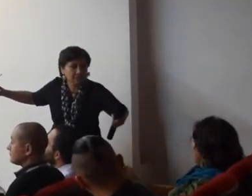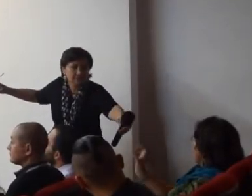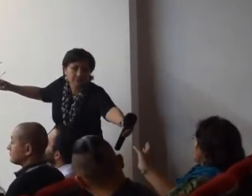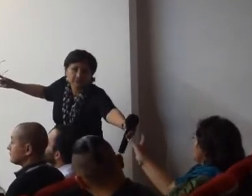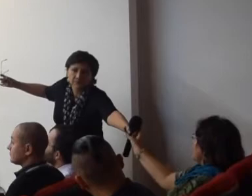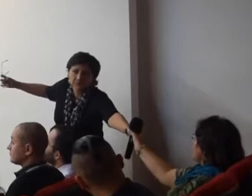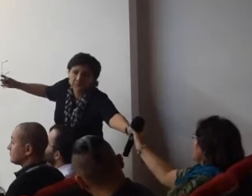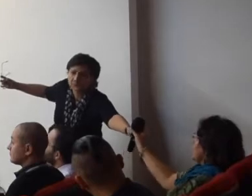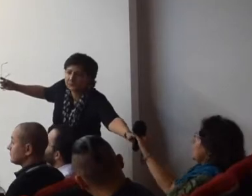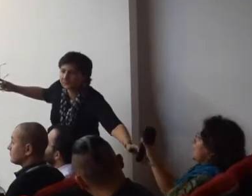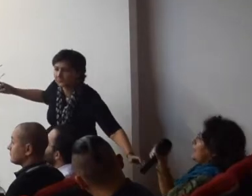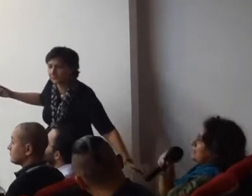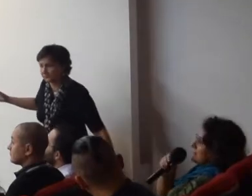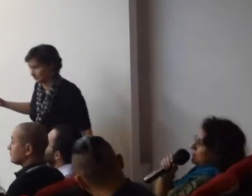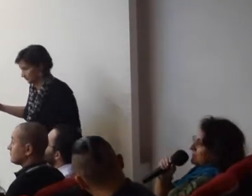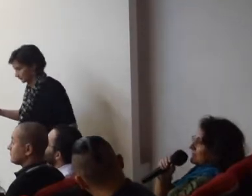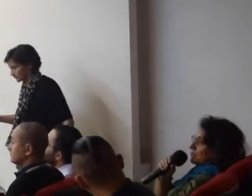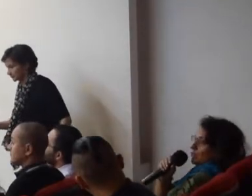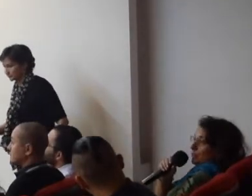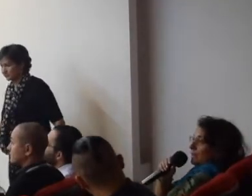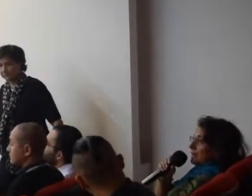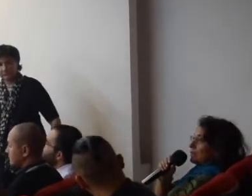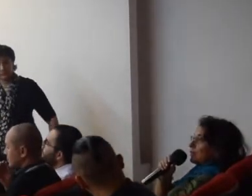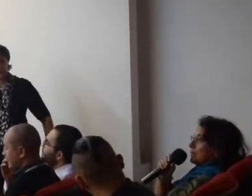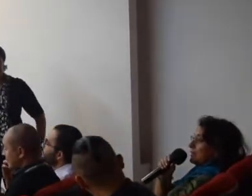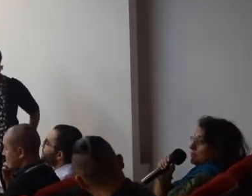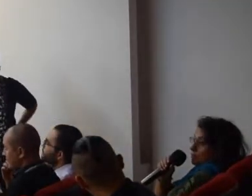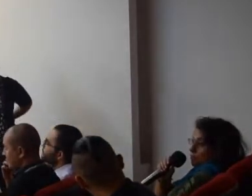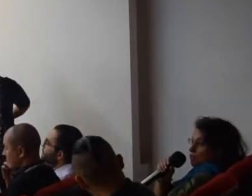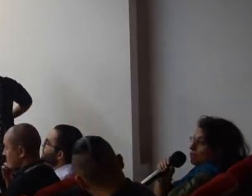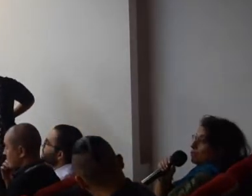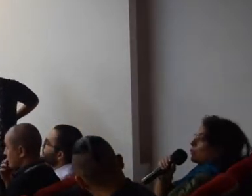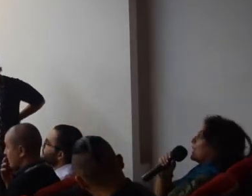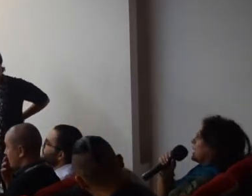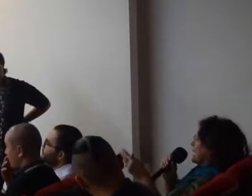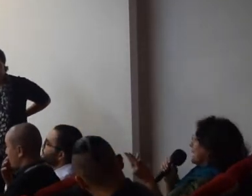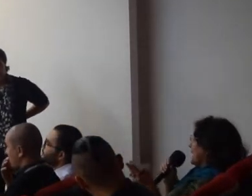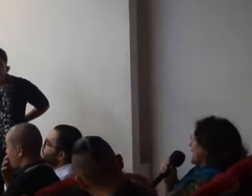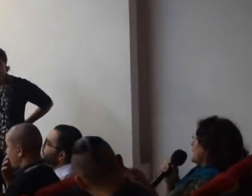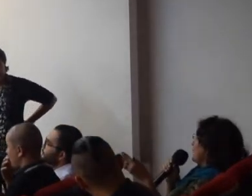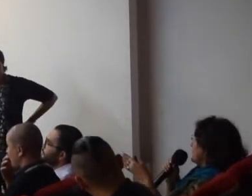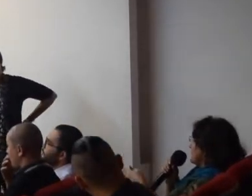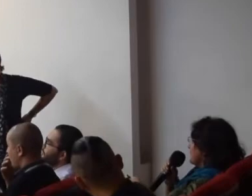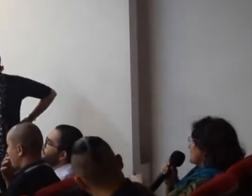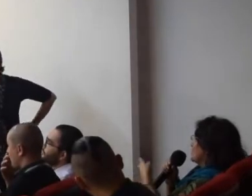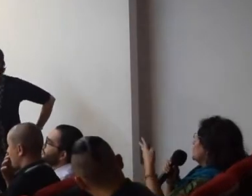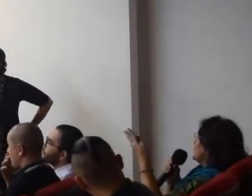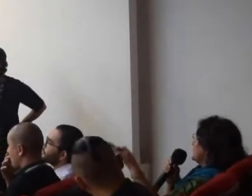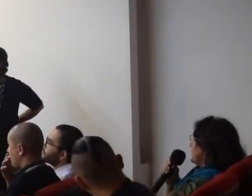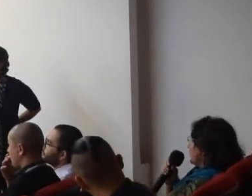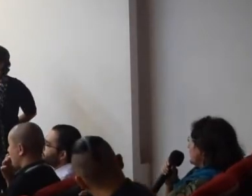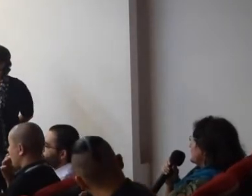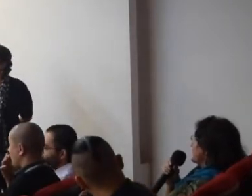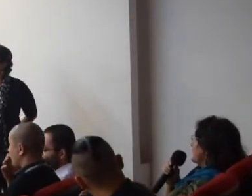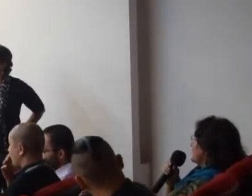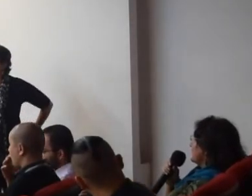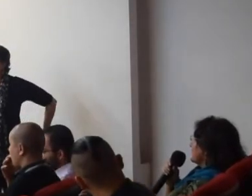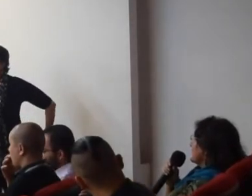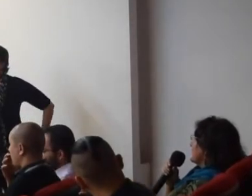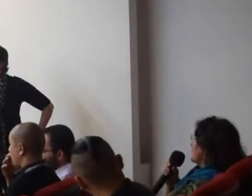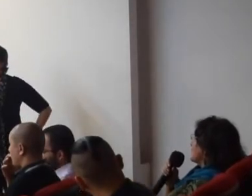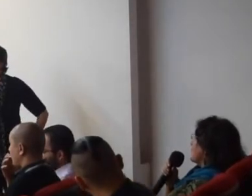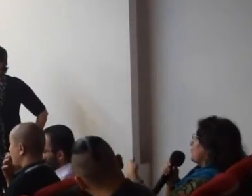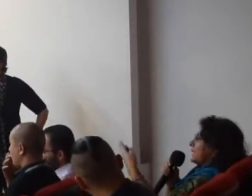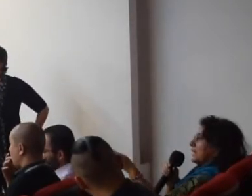sería? La sistematización implica de todas maneras un proceso de investigación, de diálogo de